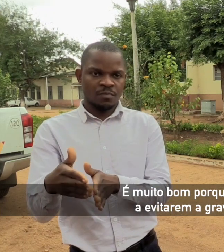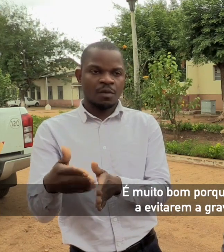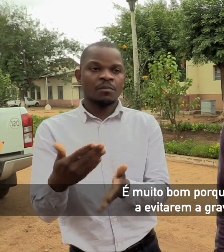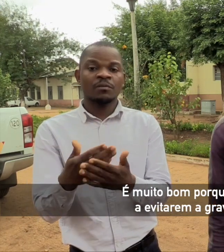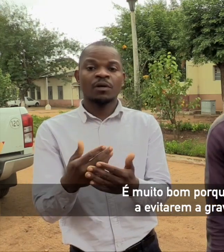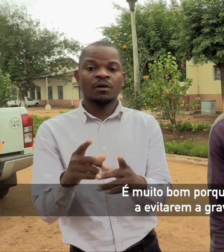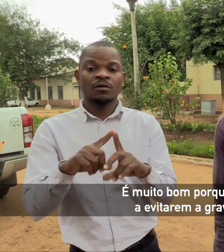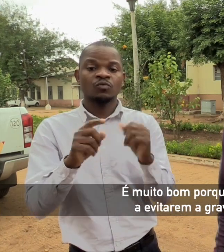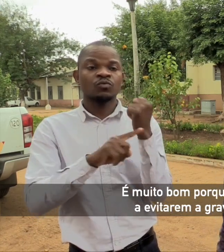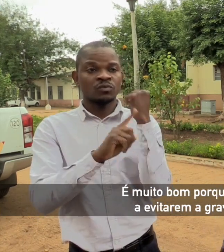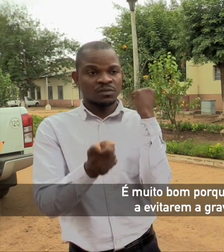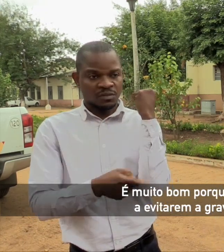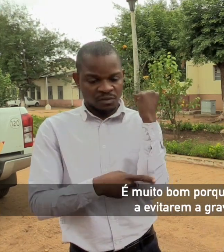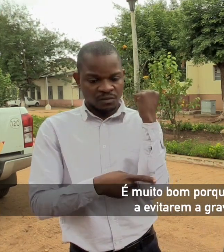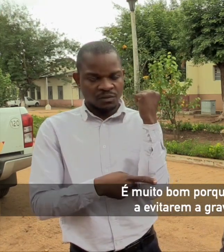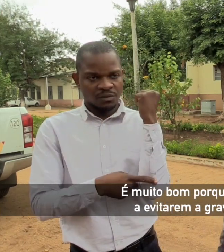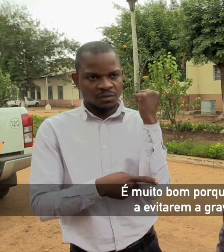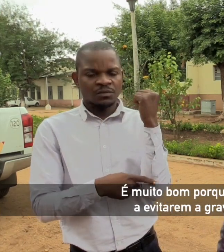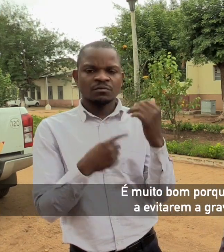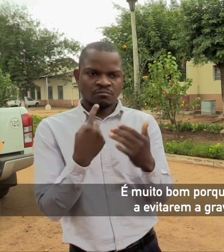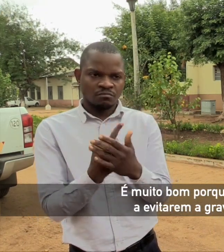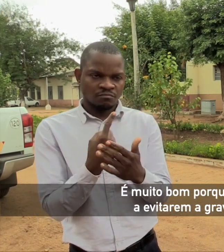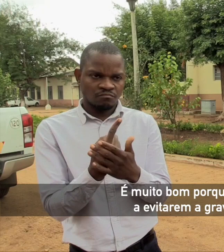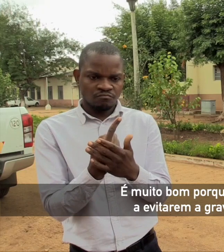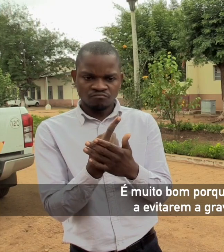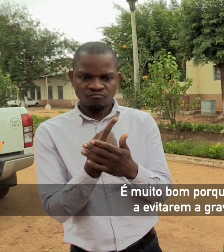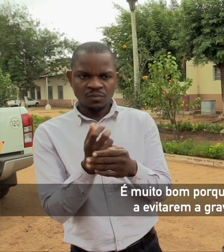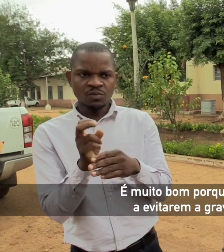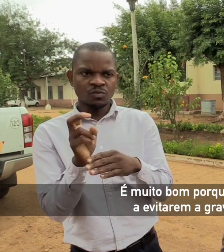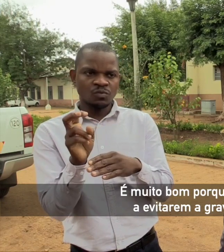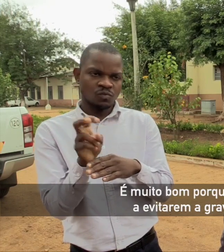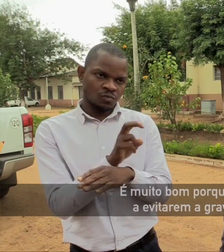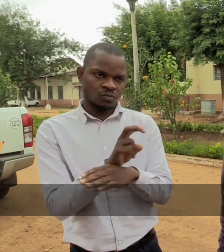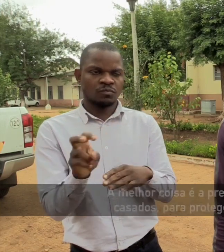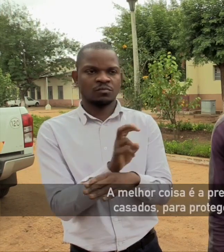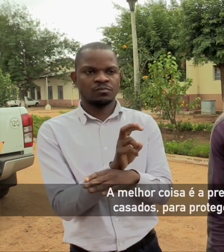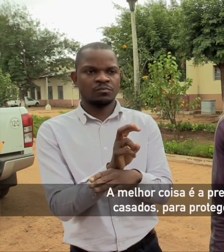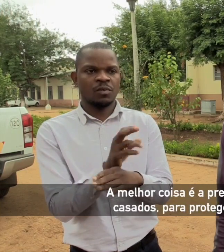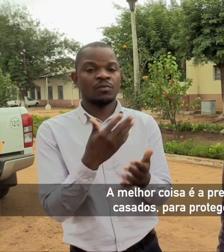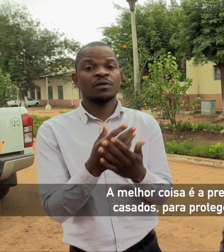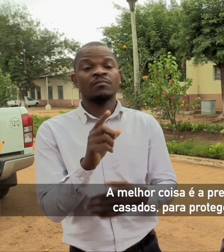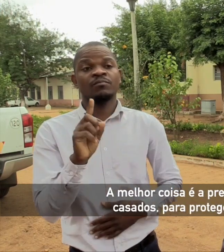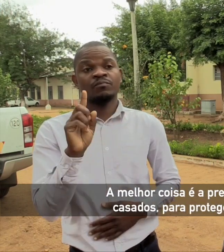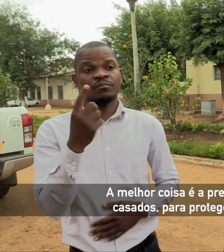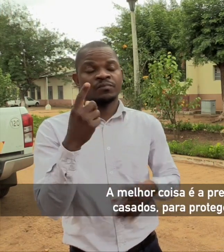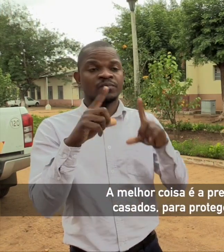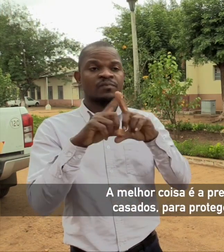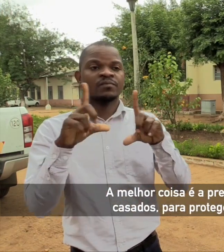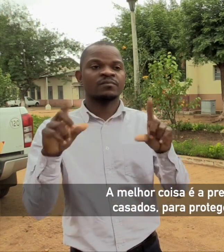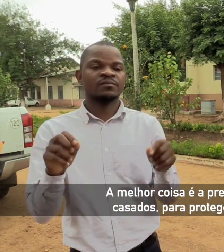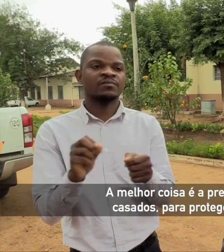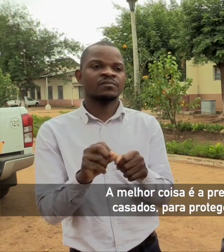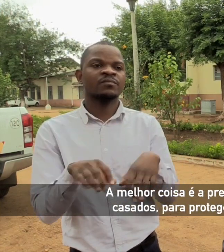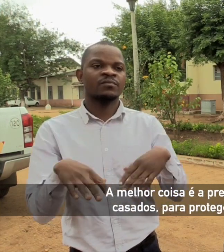daqui para aqui. A primeira coisa, a boa coisa é que